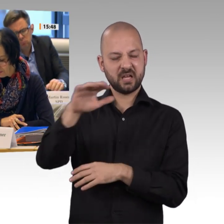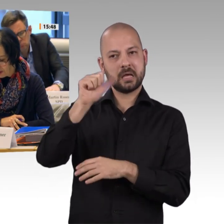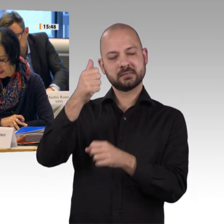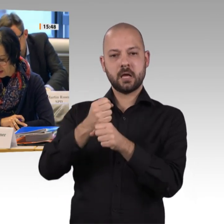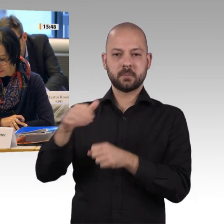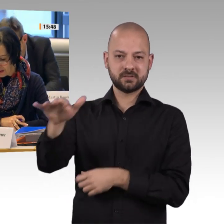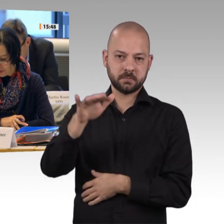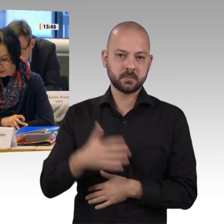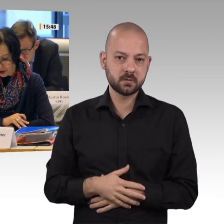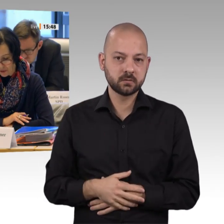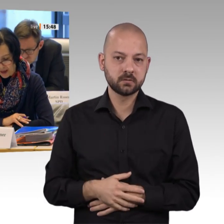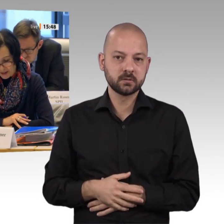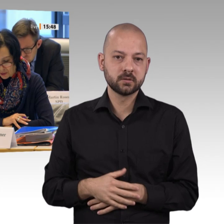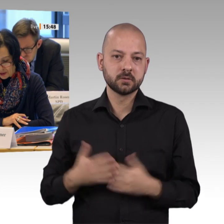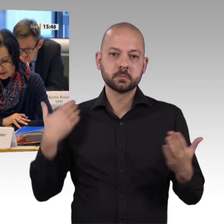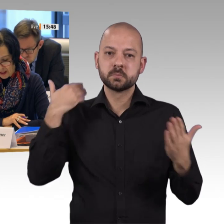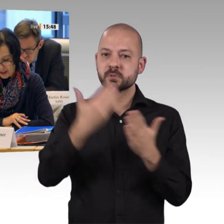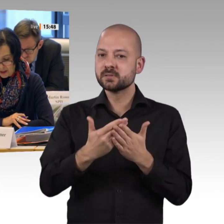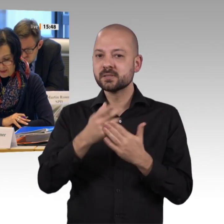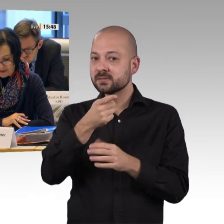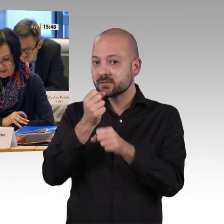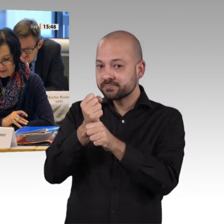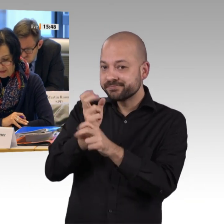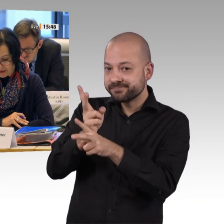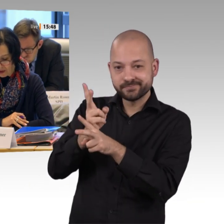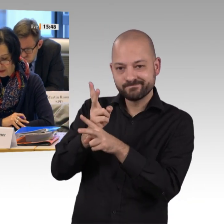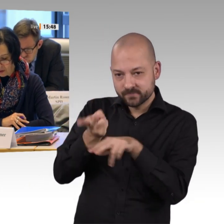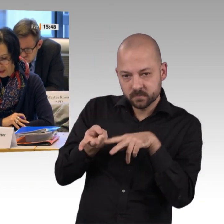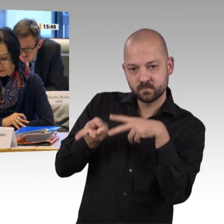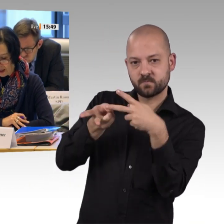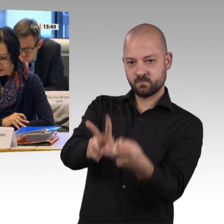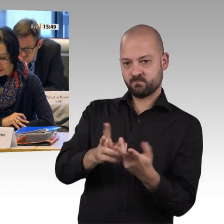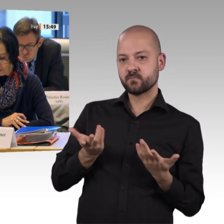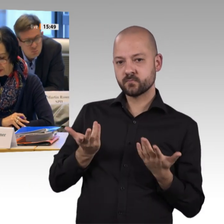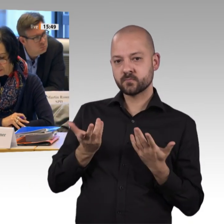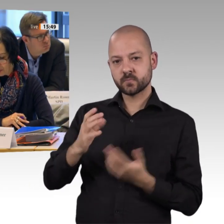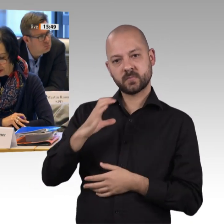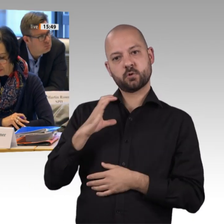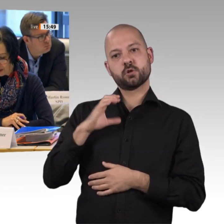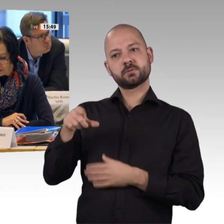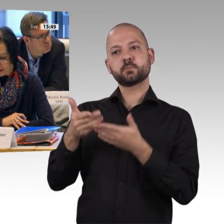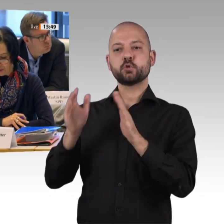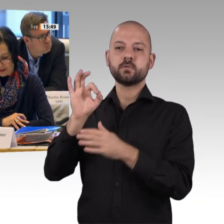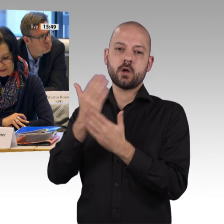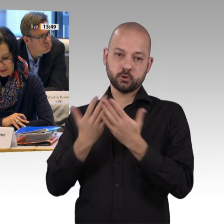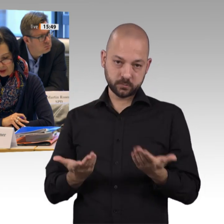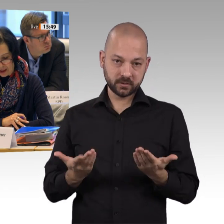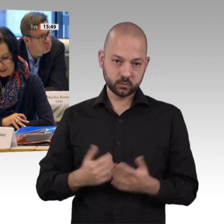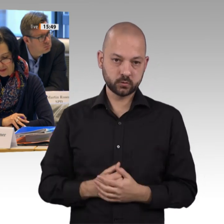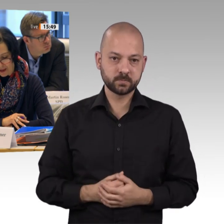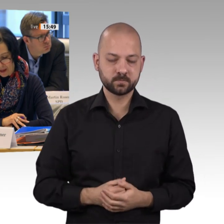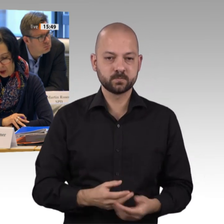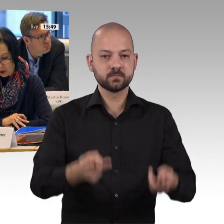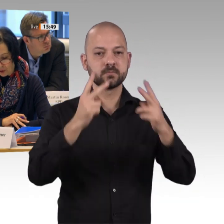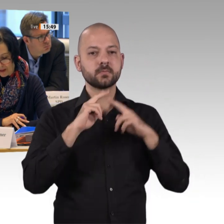Ich würde gerne nochmal vom Deutschen Verein hören. Was denken Sie, sollten die Zugangsvoraussetzungen für das Budget für Ausbildung flexibler